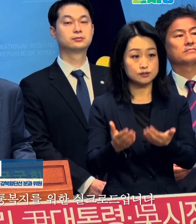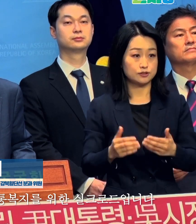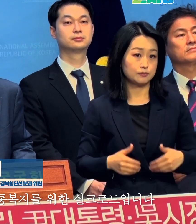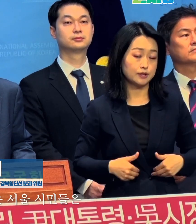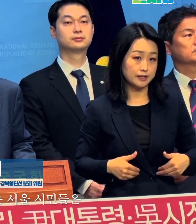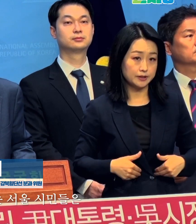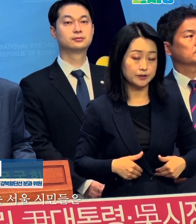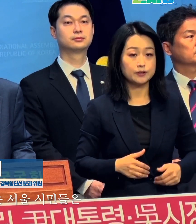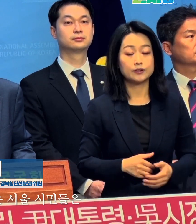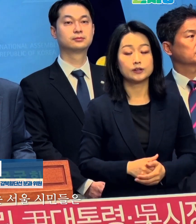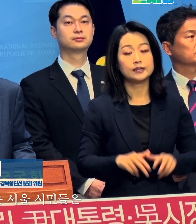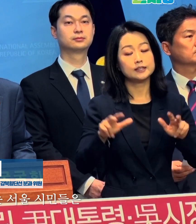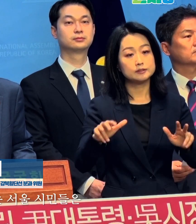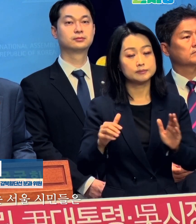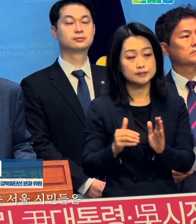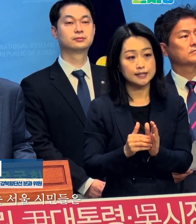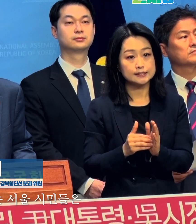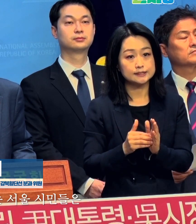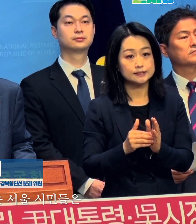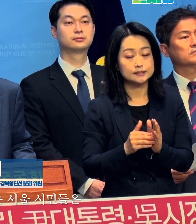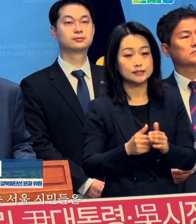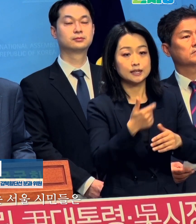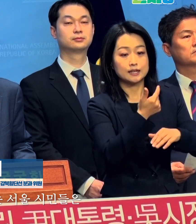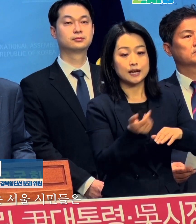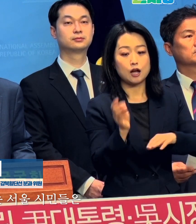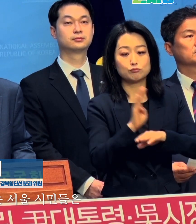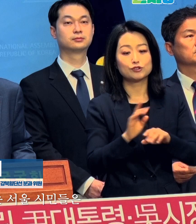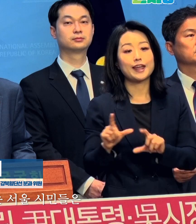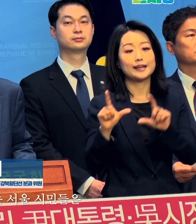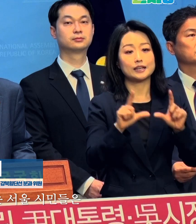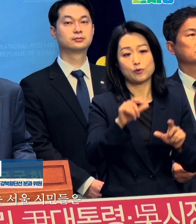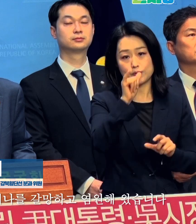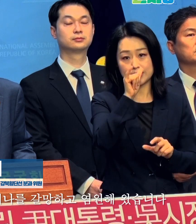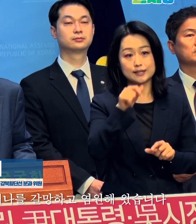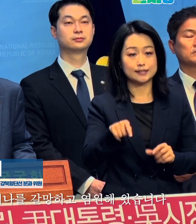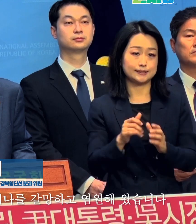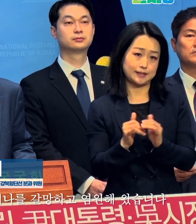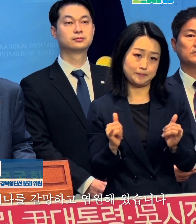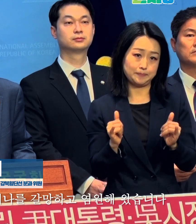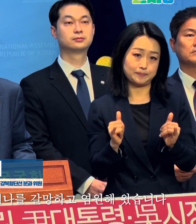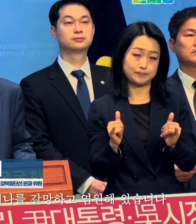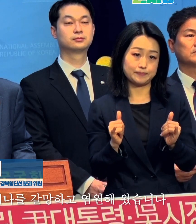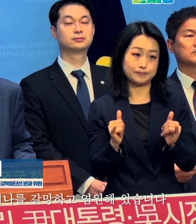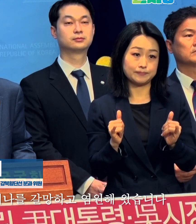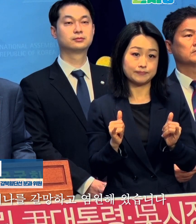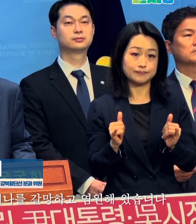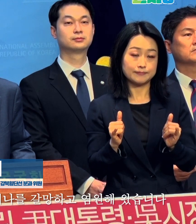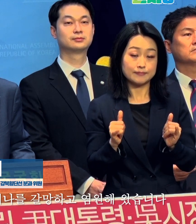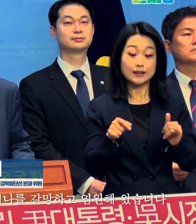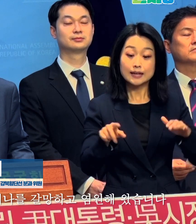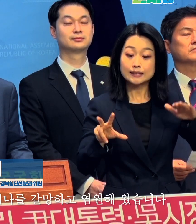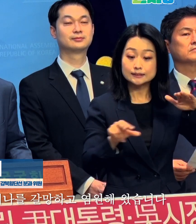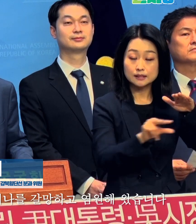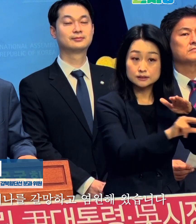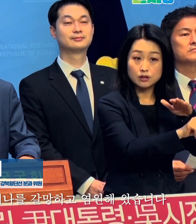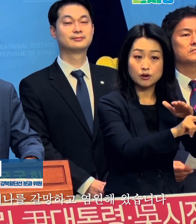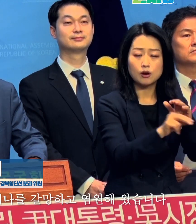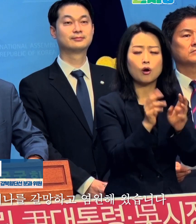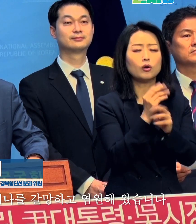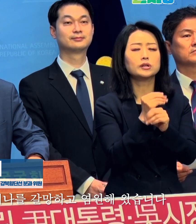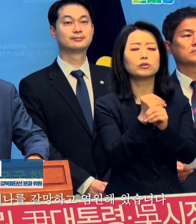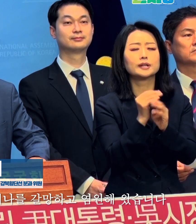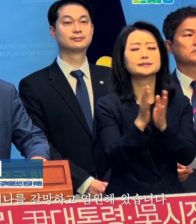실크로드입니다. 그동안 강북에 살고 있는 서울 시민들은 강북횡단선이